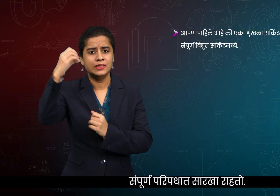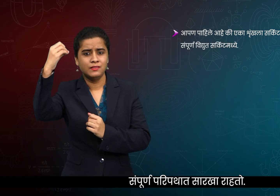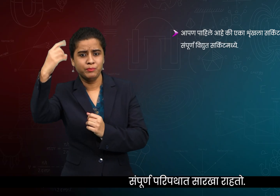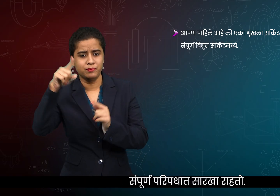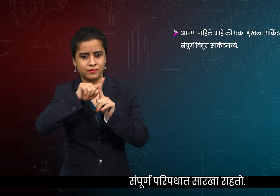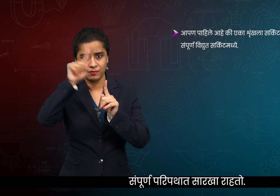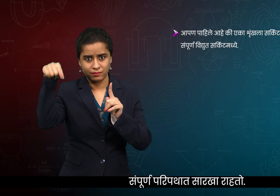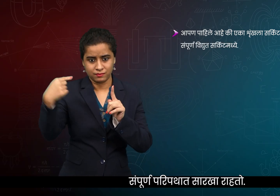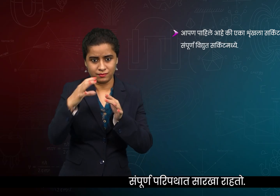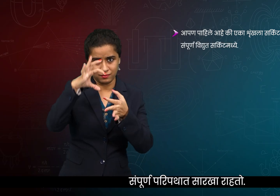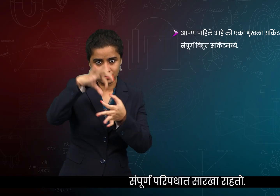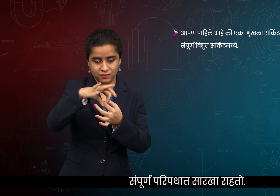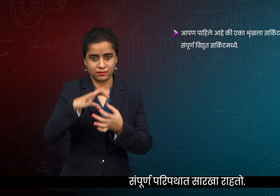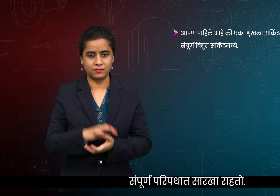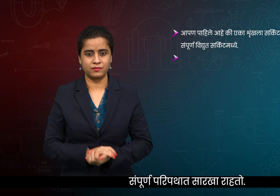राहतो.